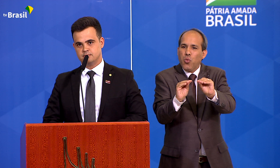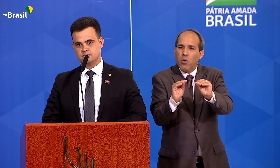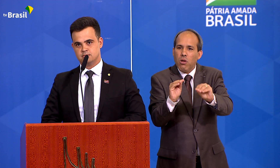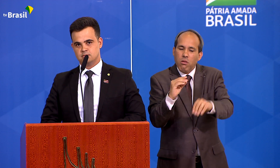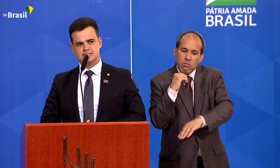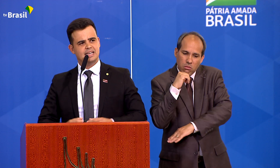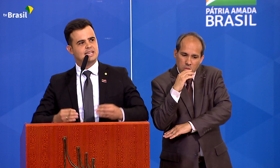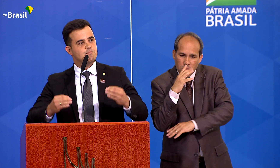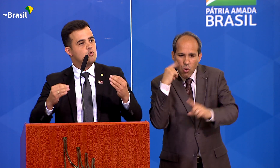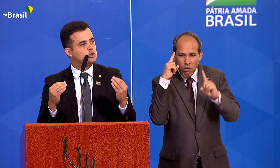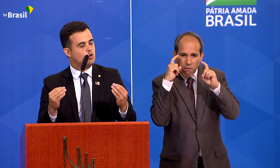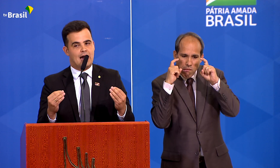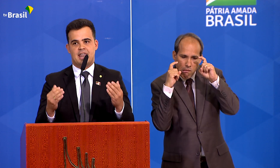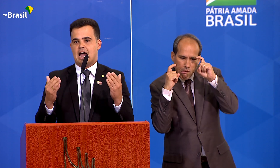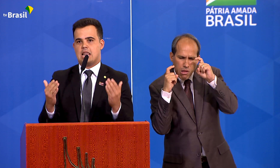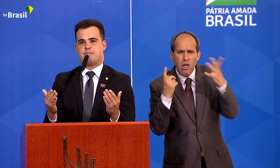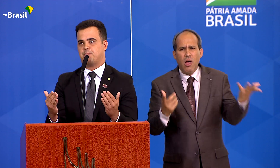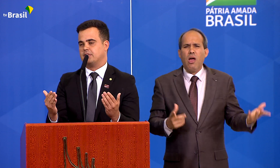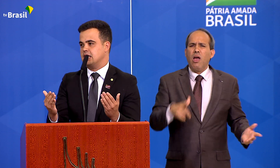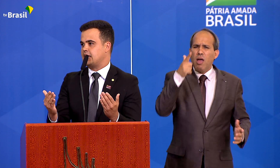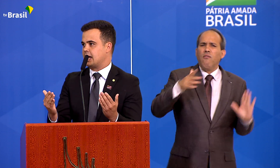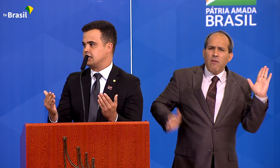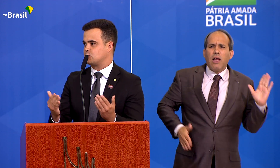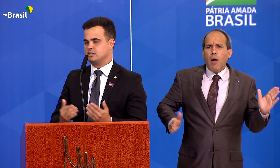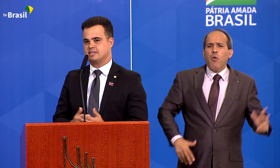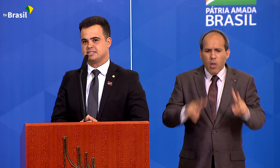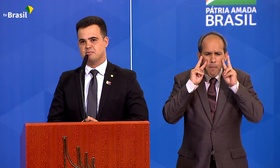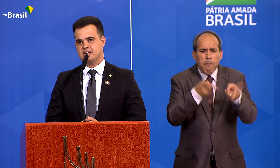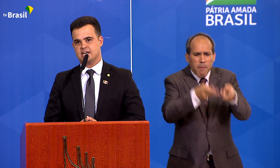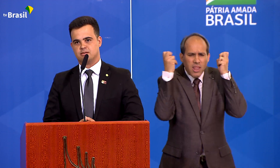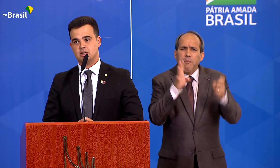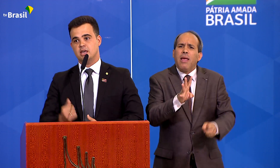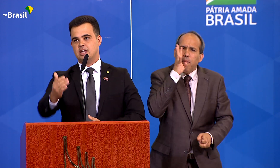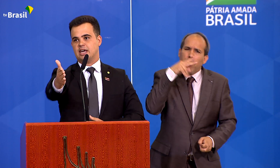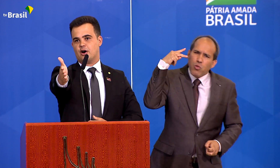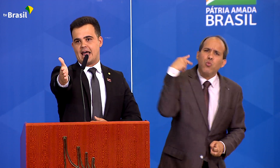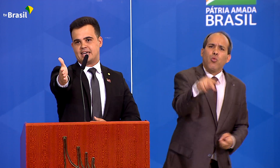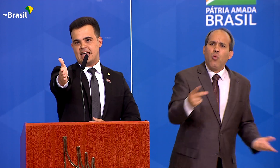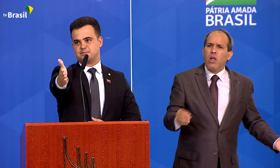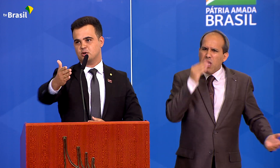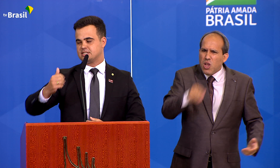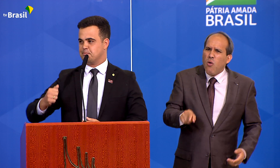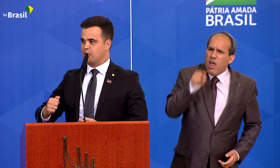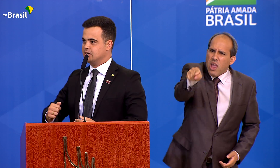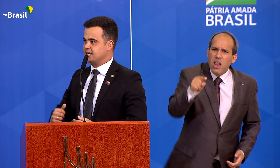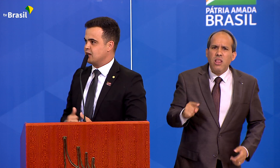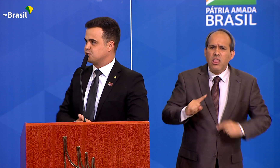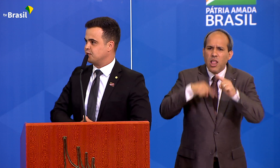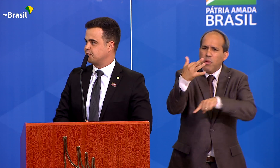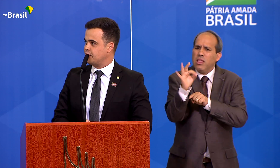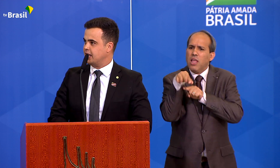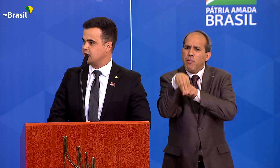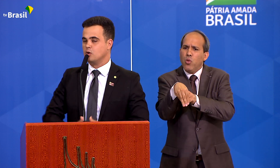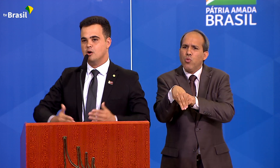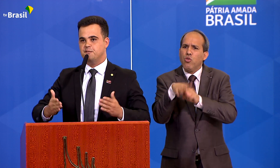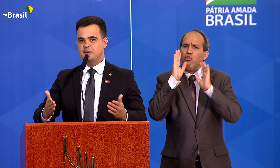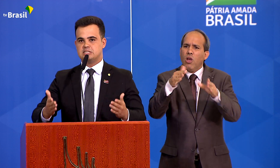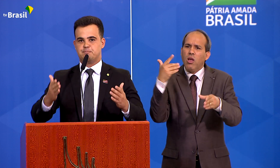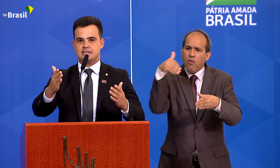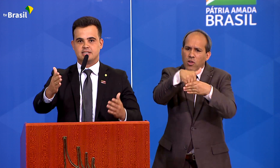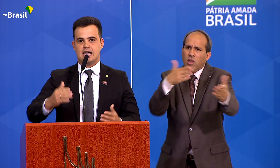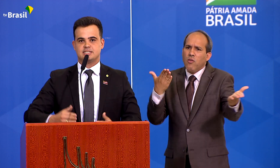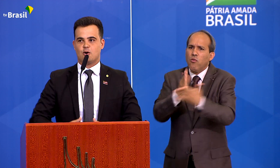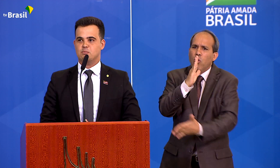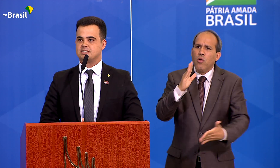dessa forma ela tem que ser muito canalha para poder enxergar as coisas dessa maneira ignorar que dez minutos depois Daniel Silveira foi